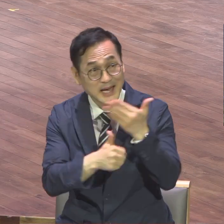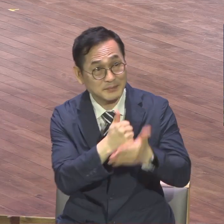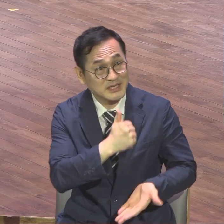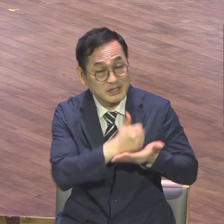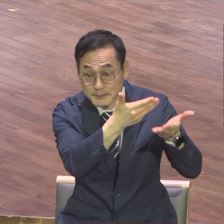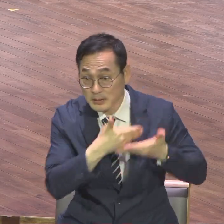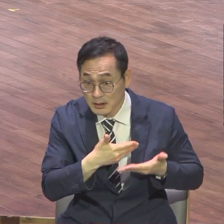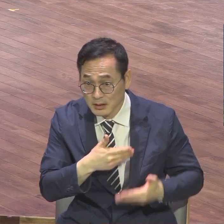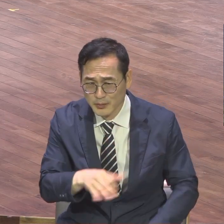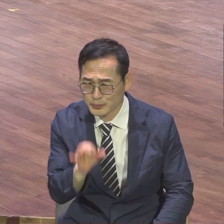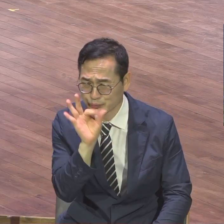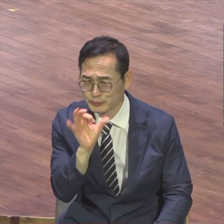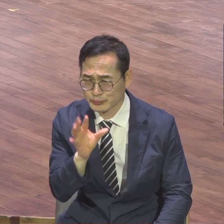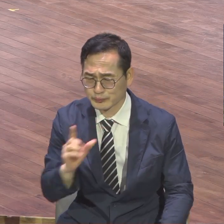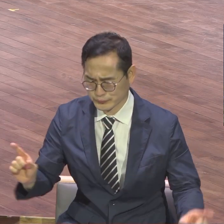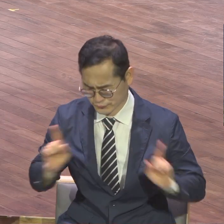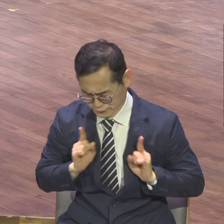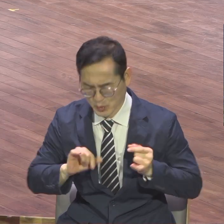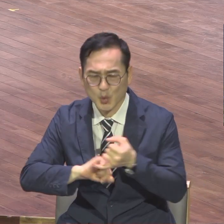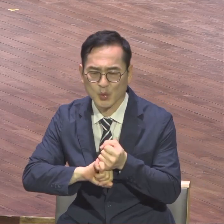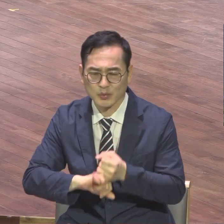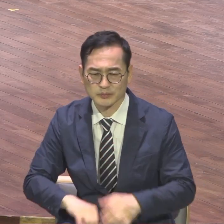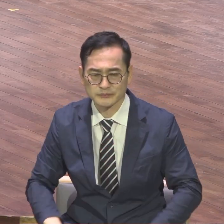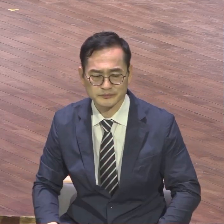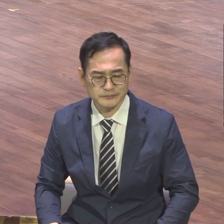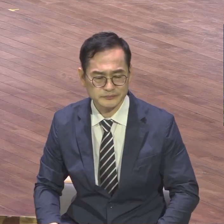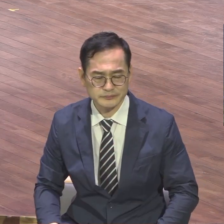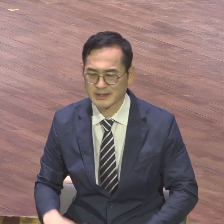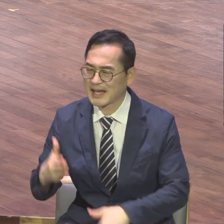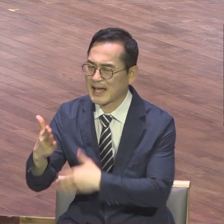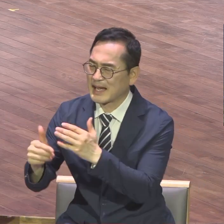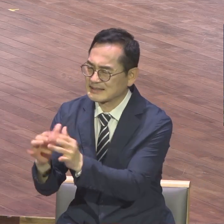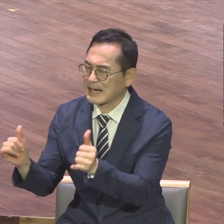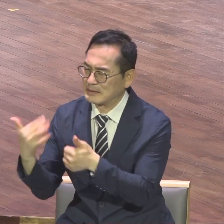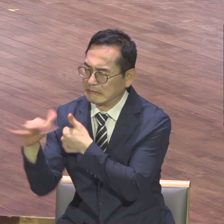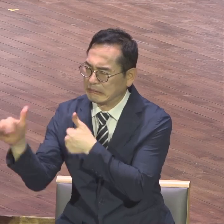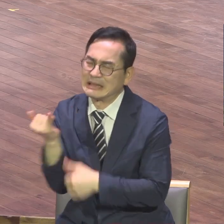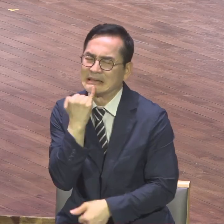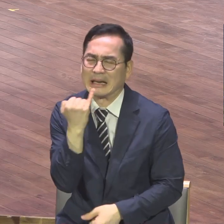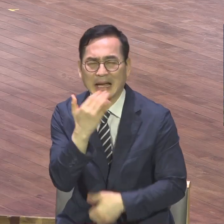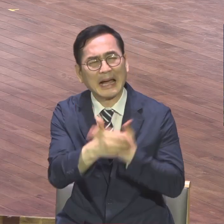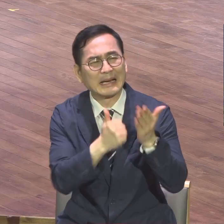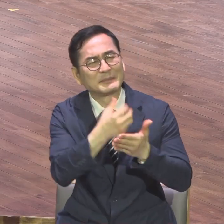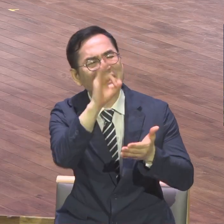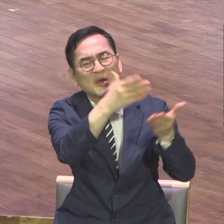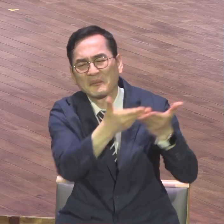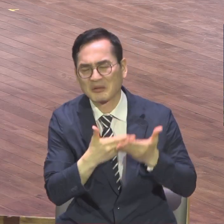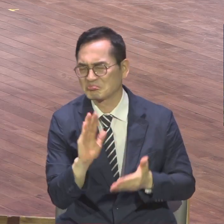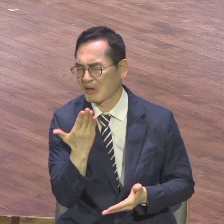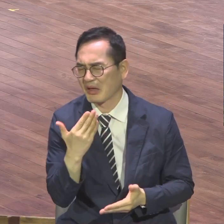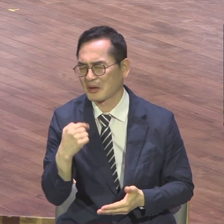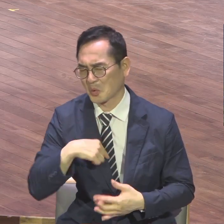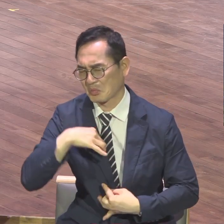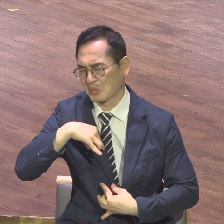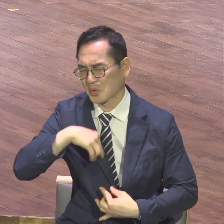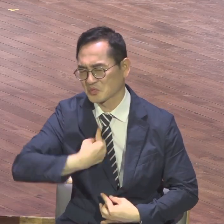약간 정신적인 문제인 사람은요 하나님 알아주면 되지 뭐 사람 필요 없어. 그걸 또라이라